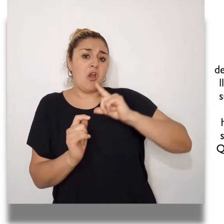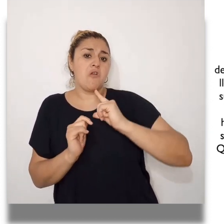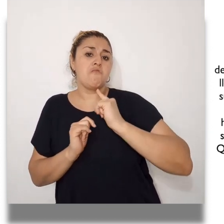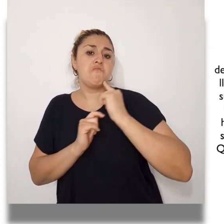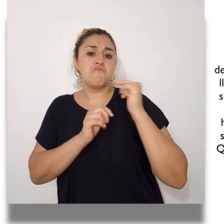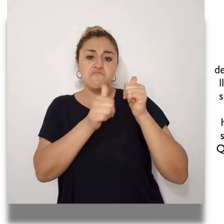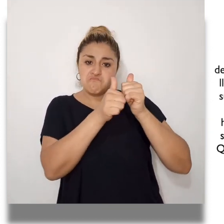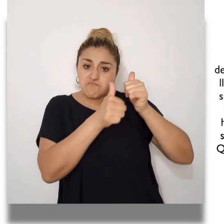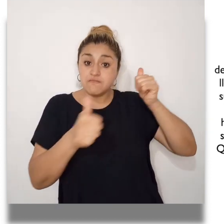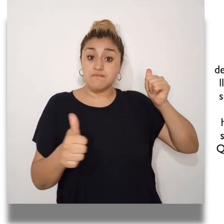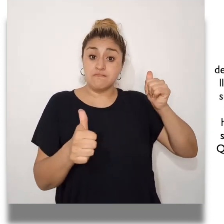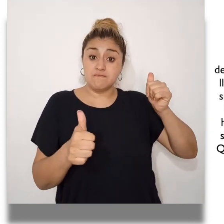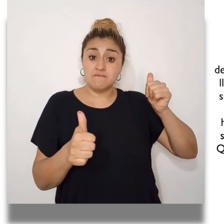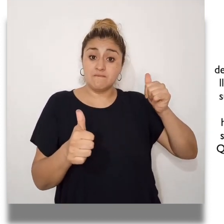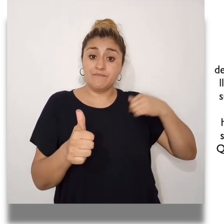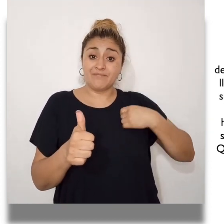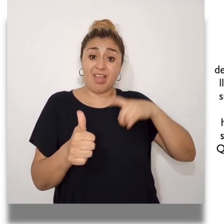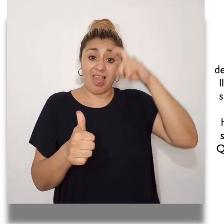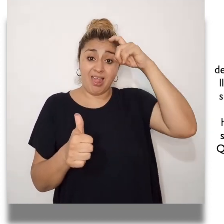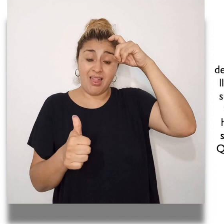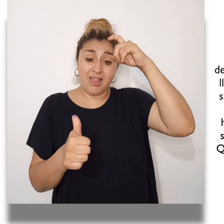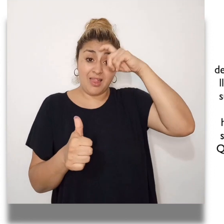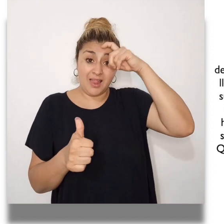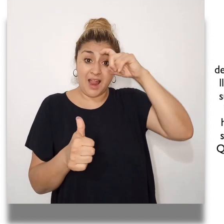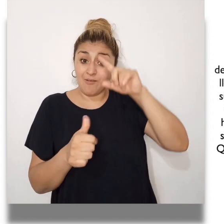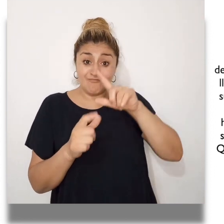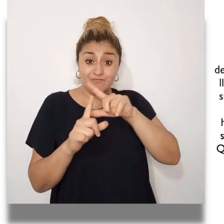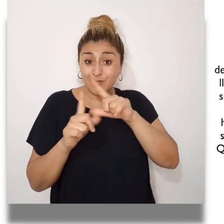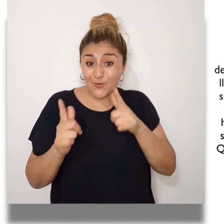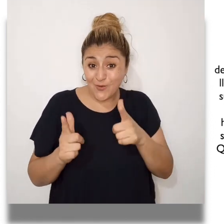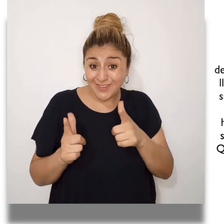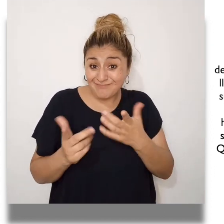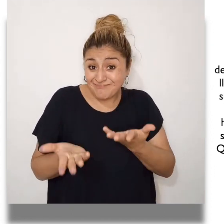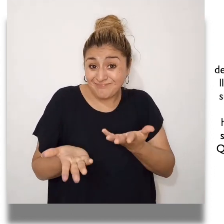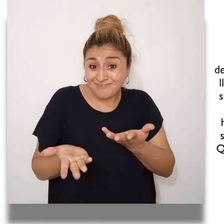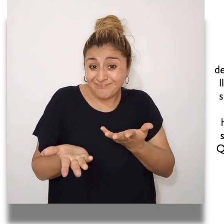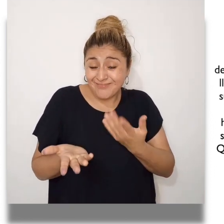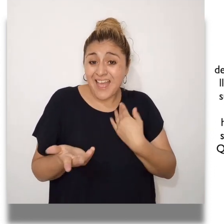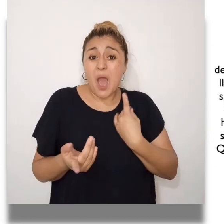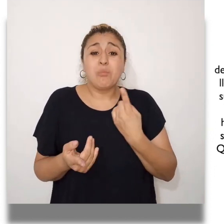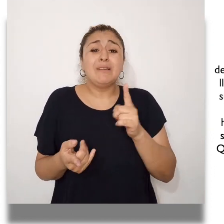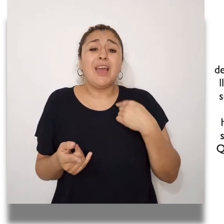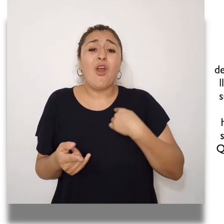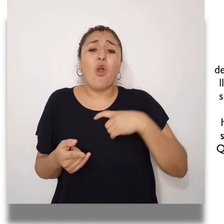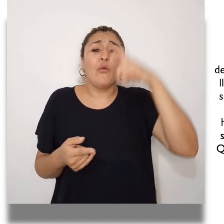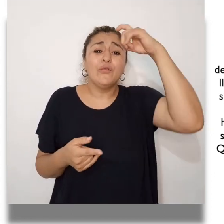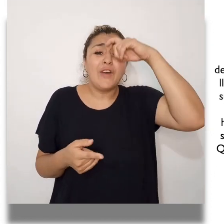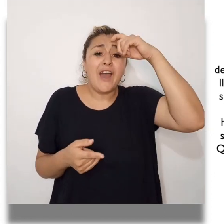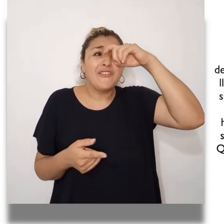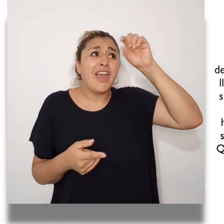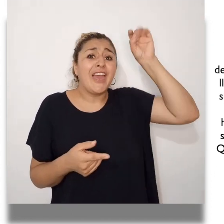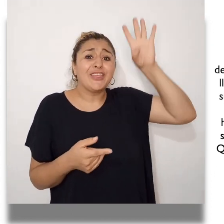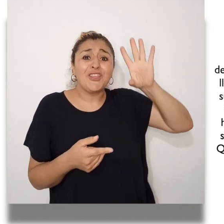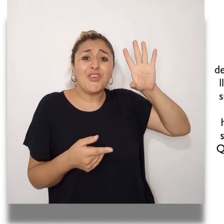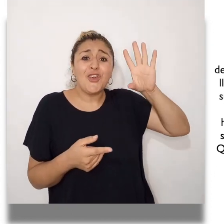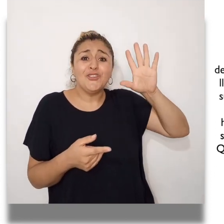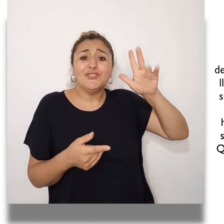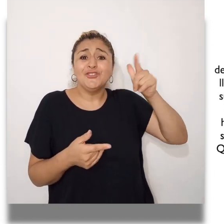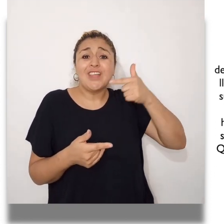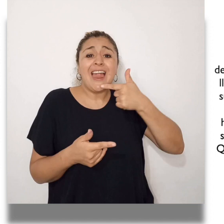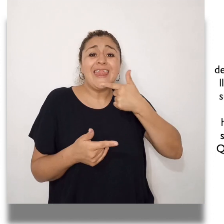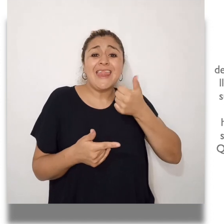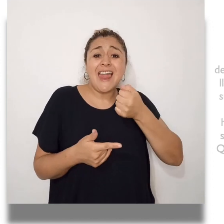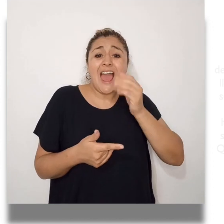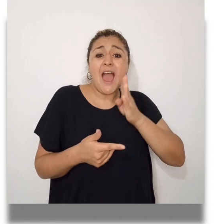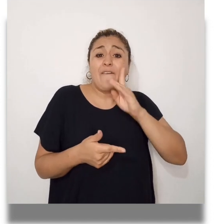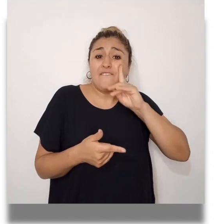sabiduría. Qu'est-ce que la sagesse de Dieu? ¿Qué es la sabiduría de Dios? Et c'est quoi la sagesse? ¿Qué es la